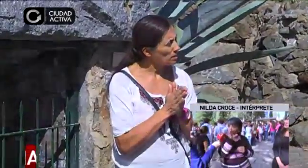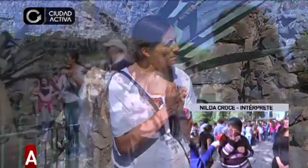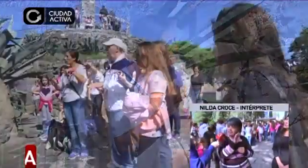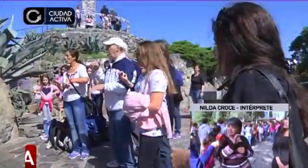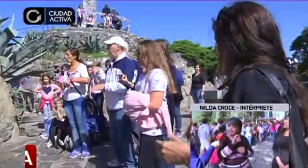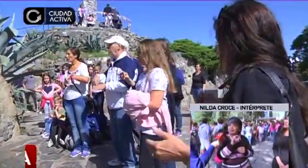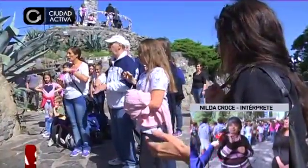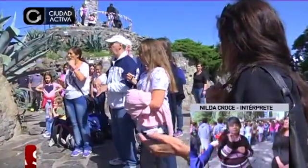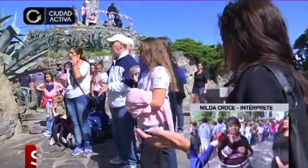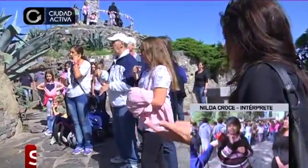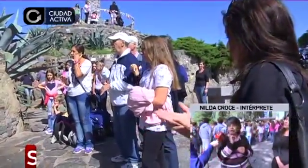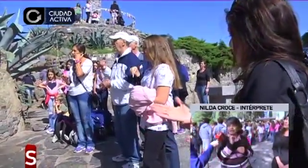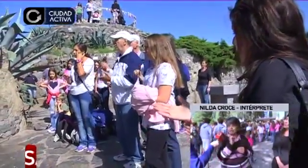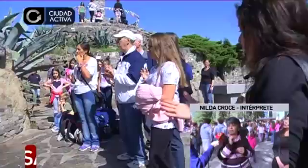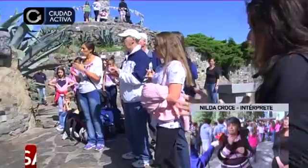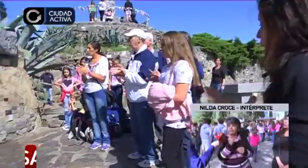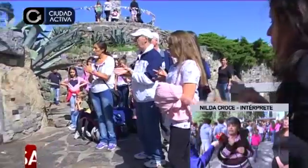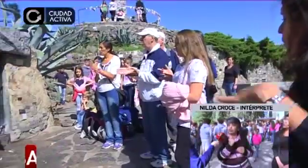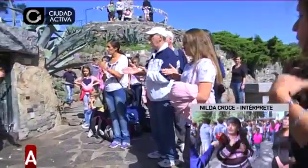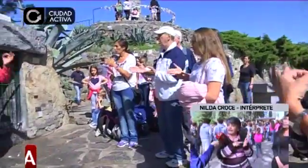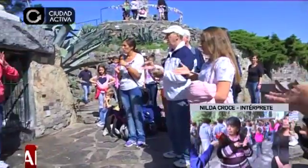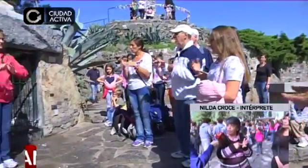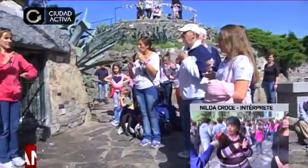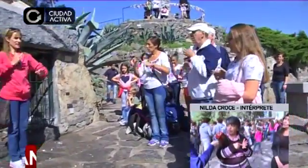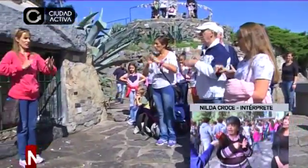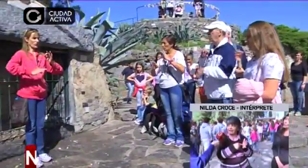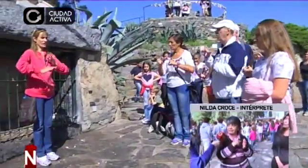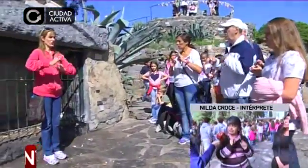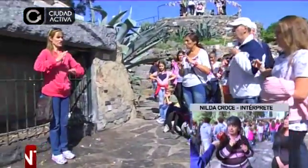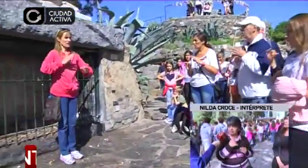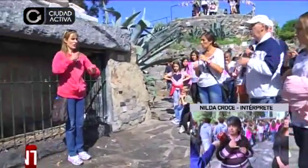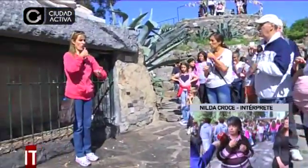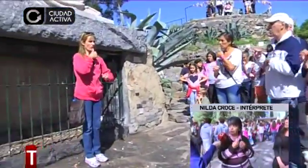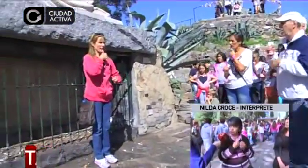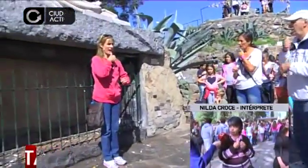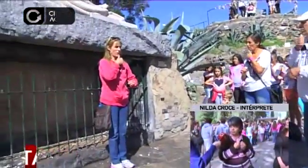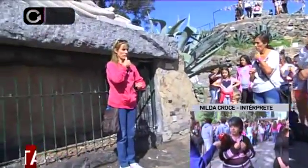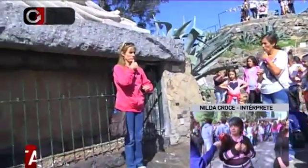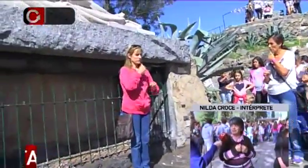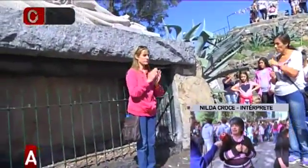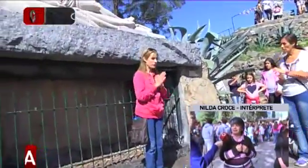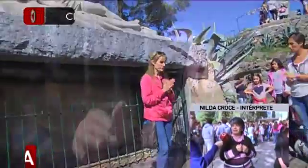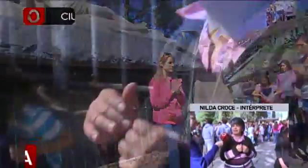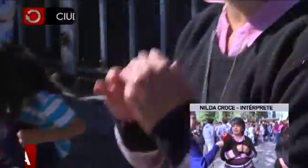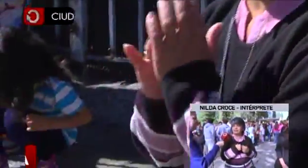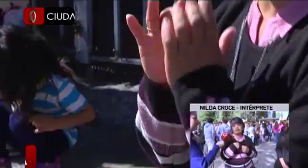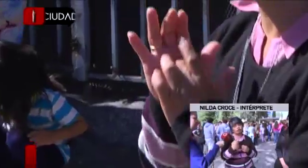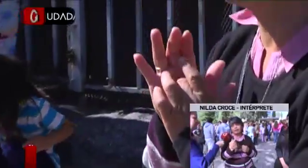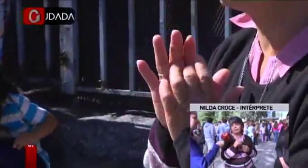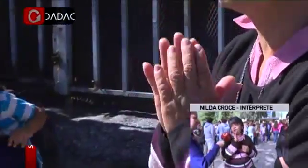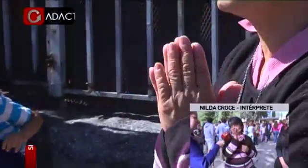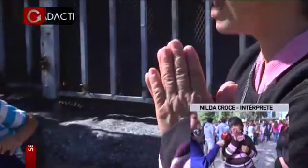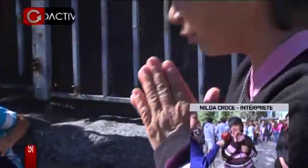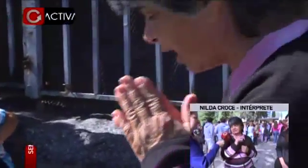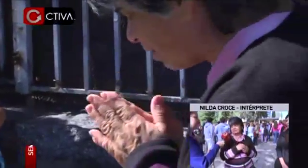la provincia poquito, pero en Buenos Aires sí, mucho. Y en